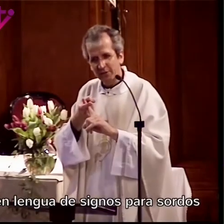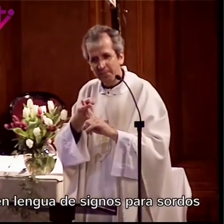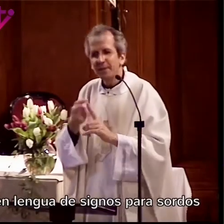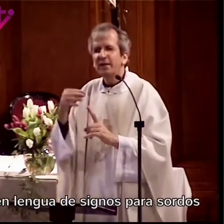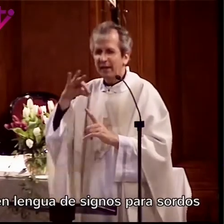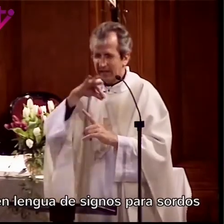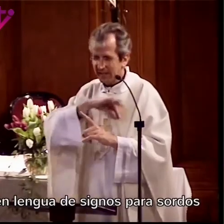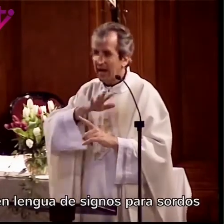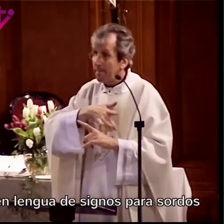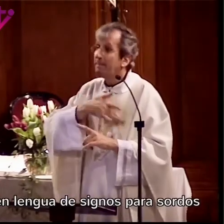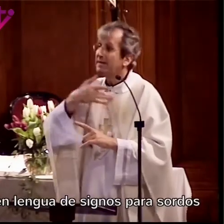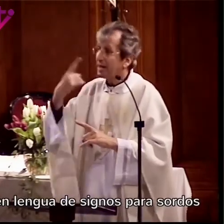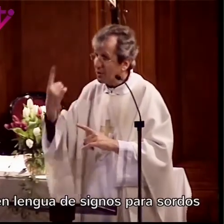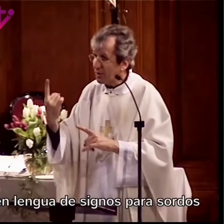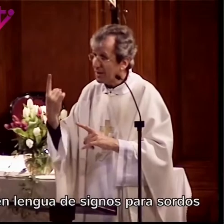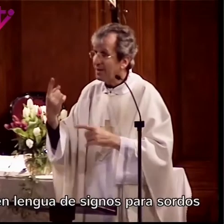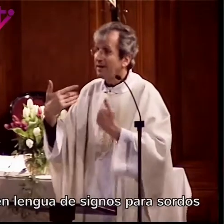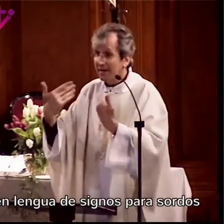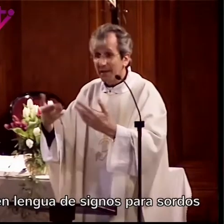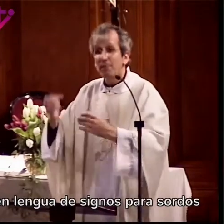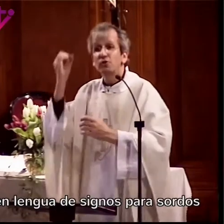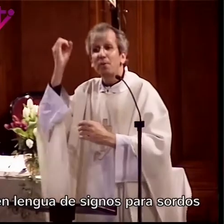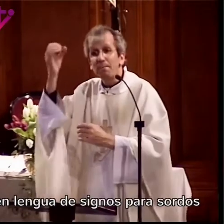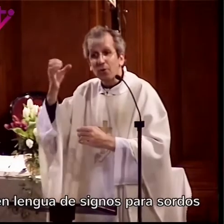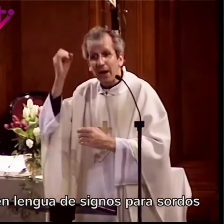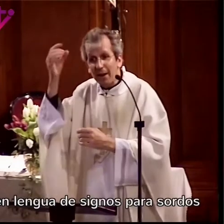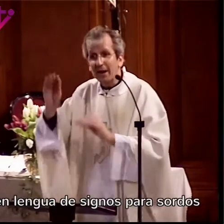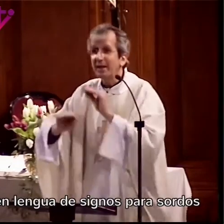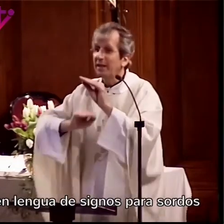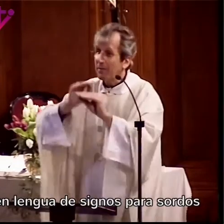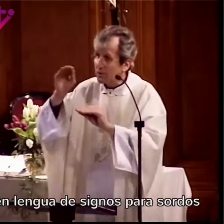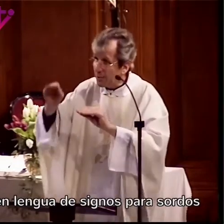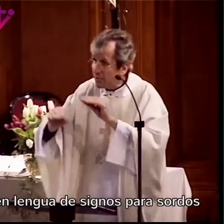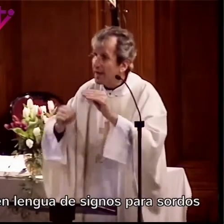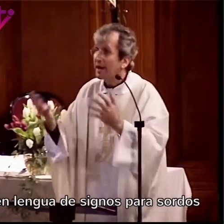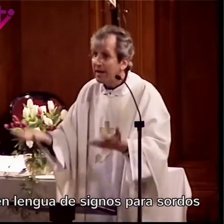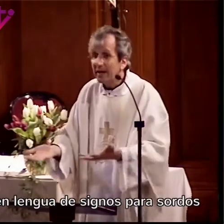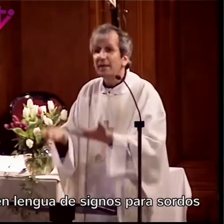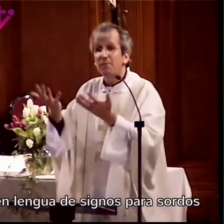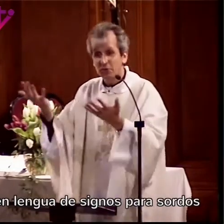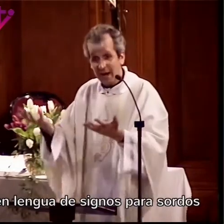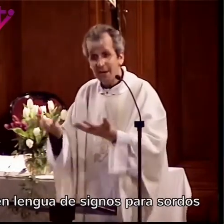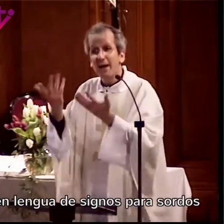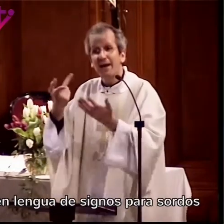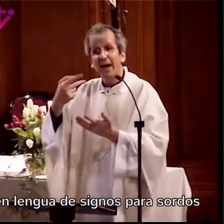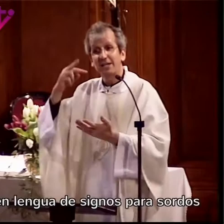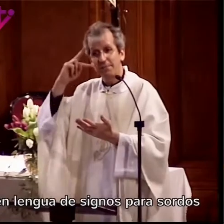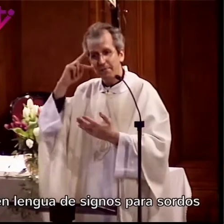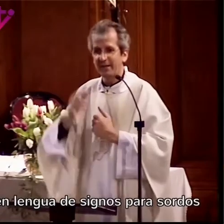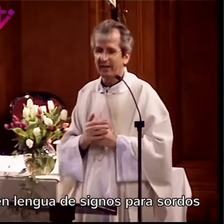es esa misericordia que debemos proclamar que debemos anunciar que debemos animar a experimentar